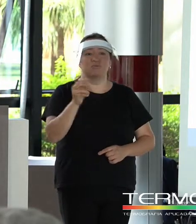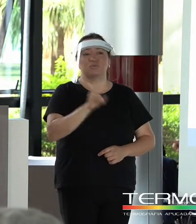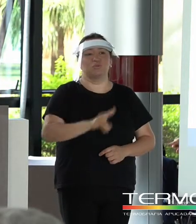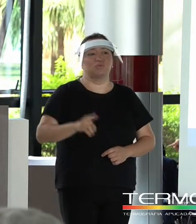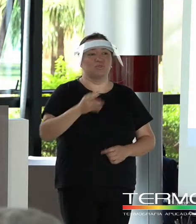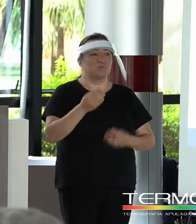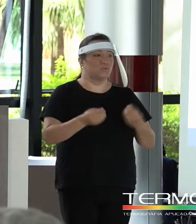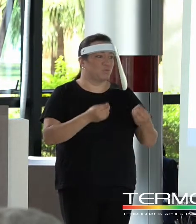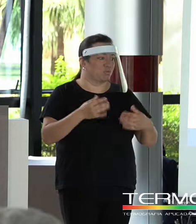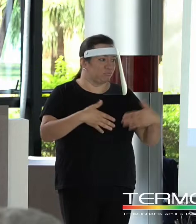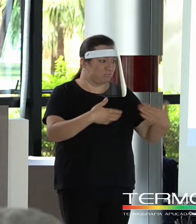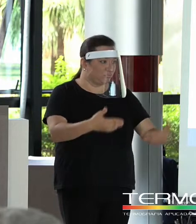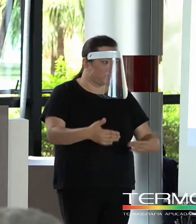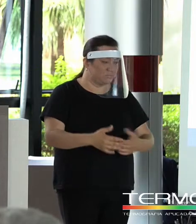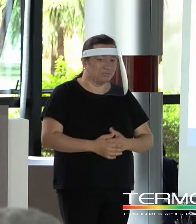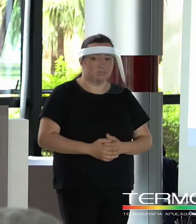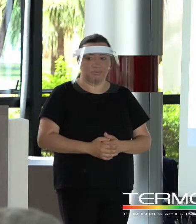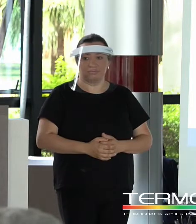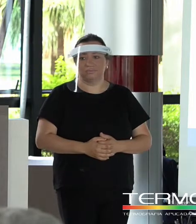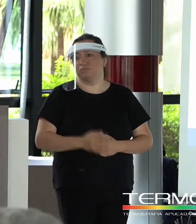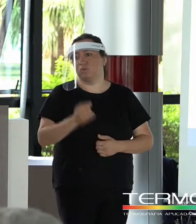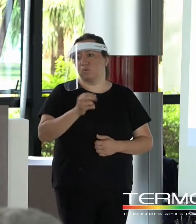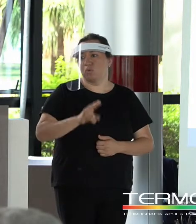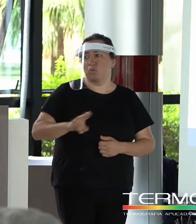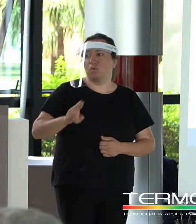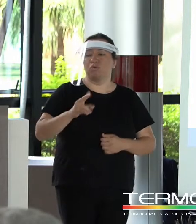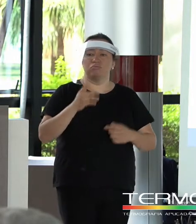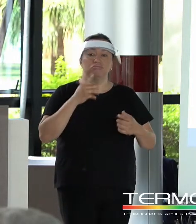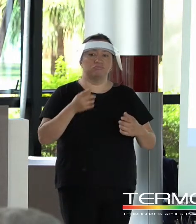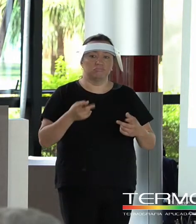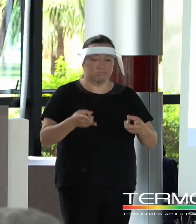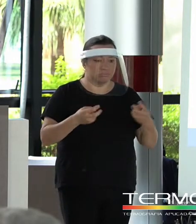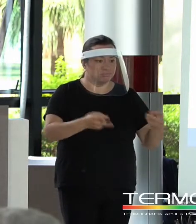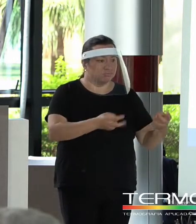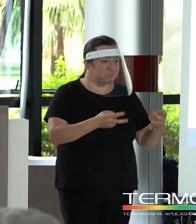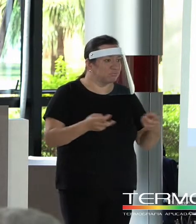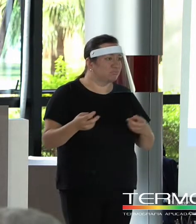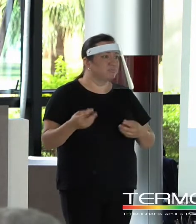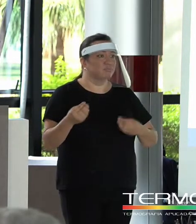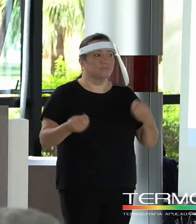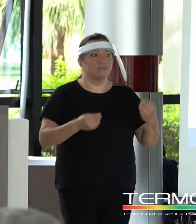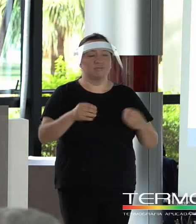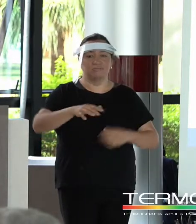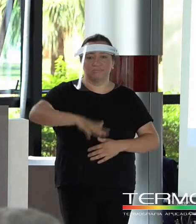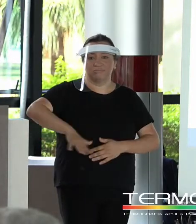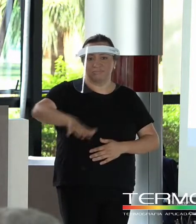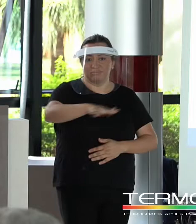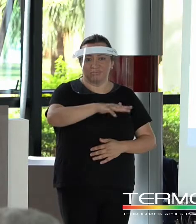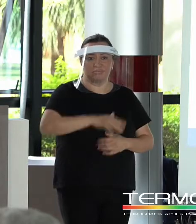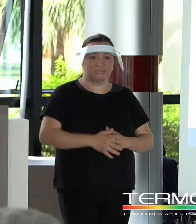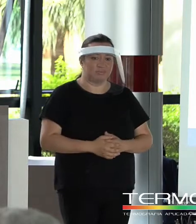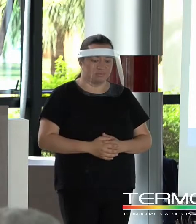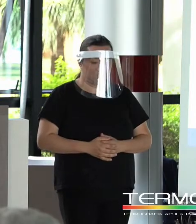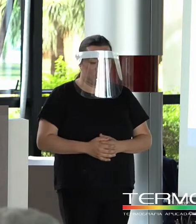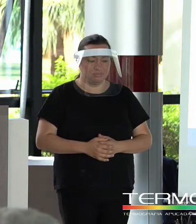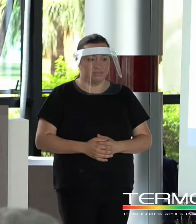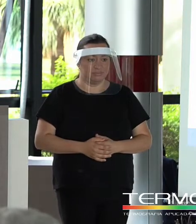maneira inadequada, né? Ou não extrair dela o potencial que a técnica tem, certo?